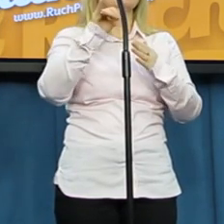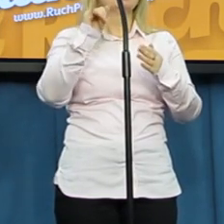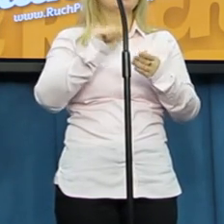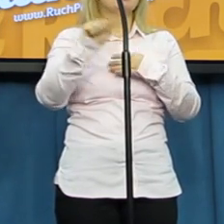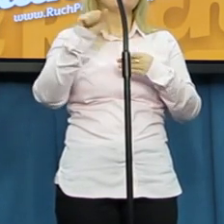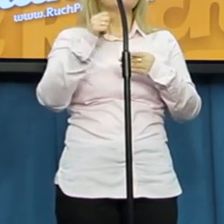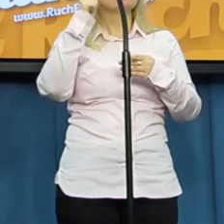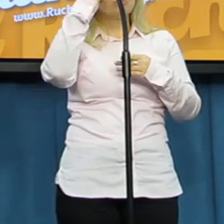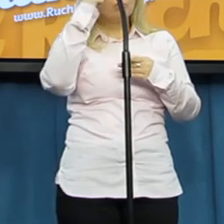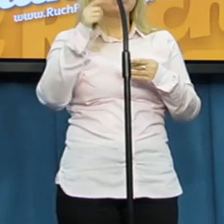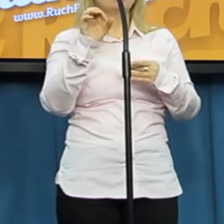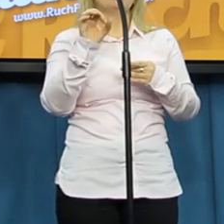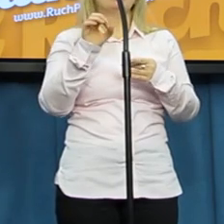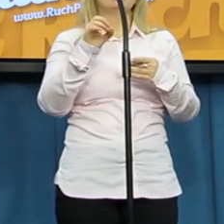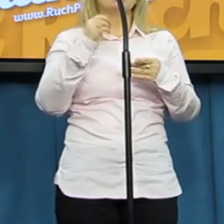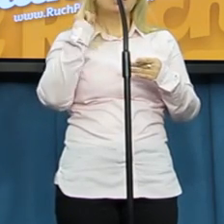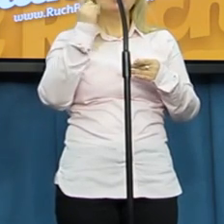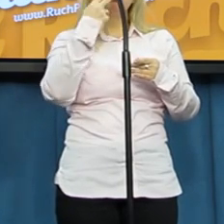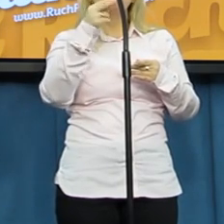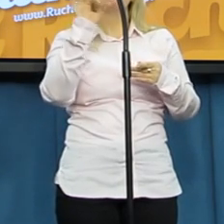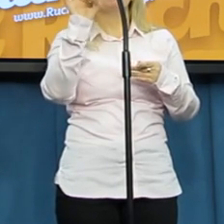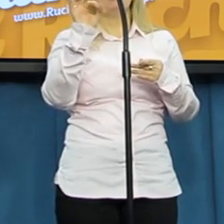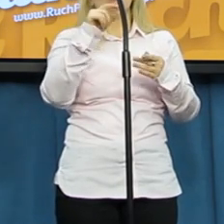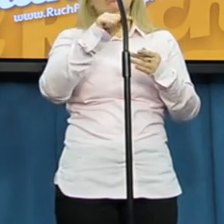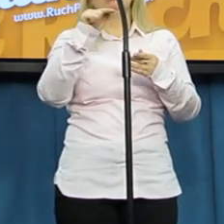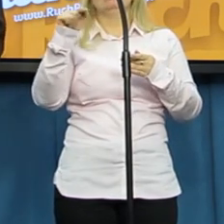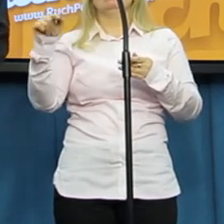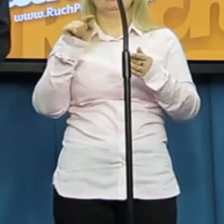President wspomniała, to będzie kropka, to będzie wszystko.